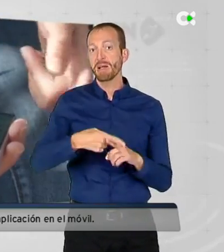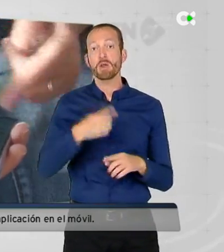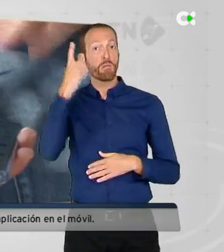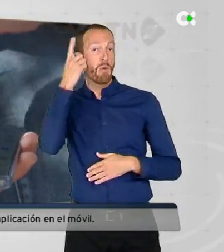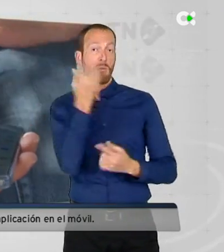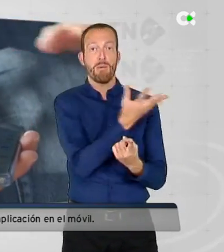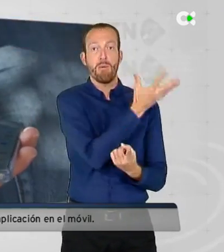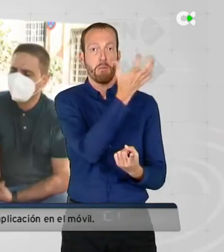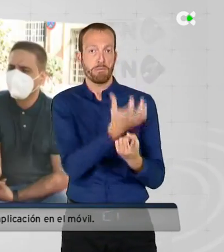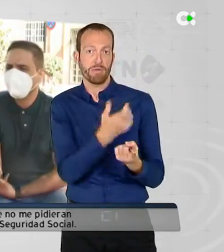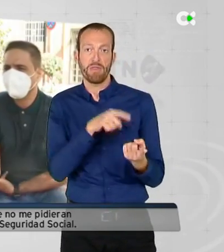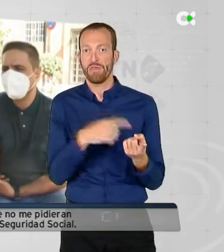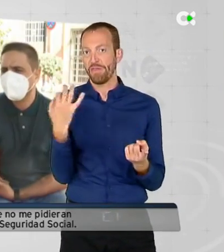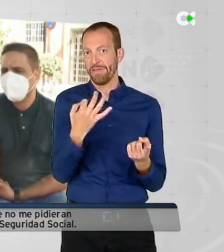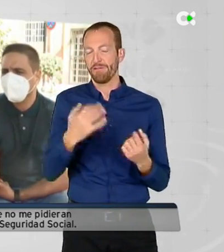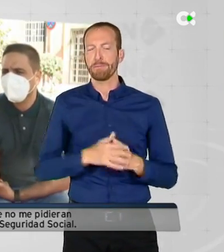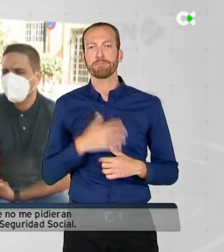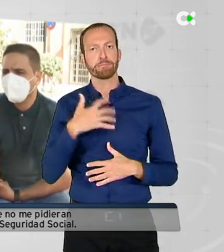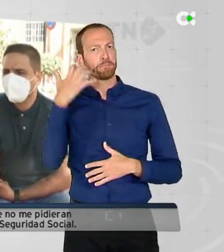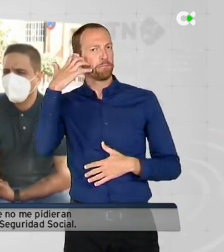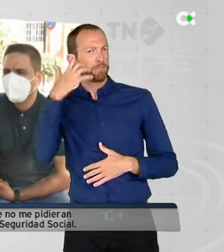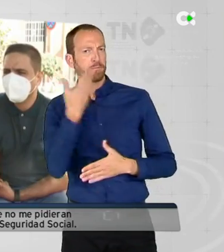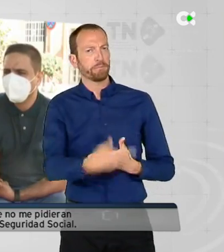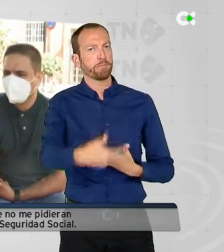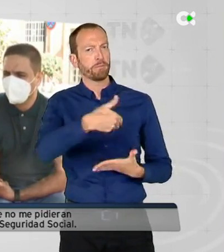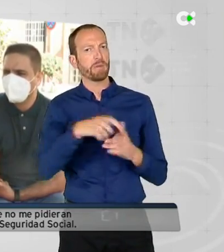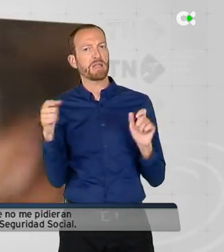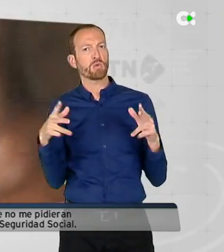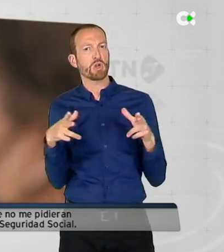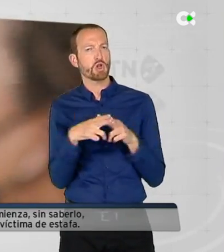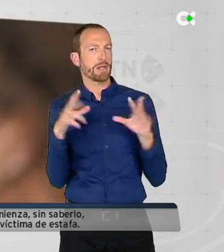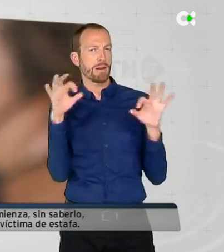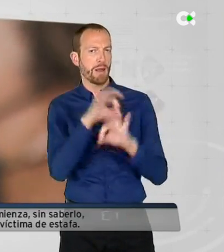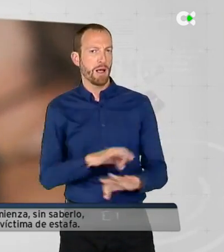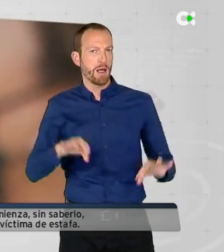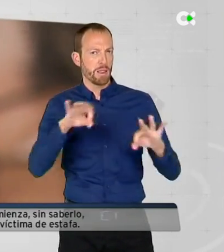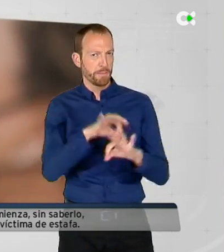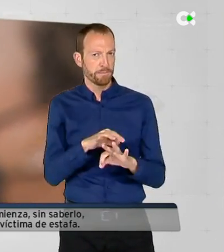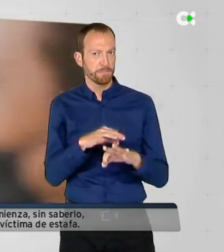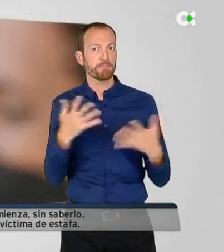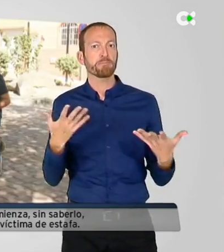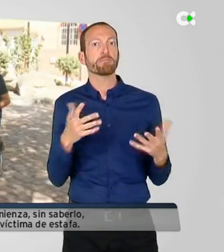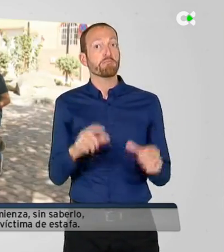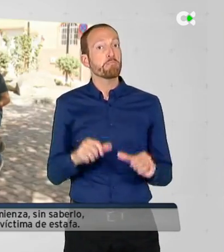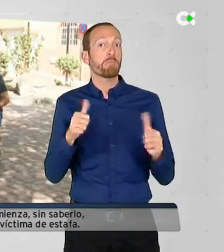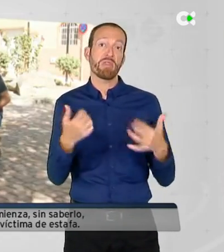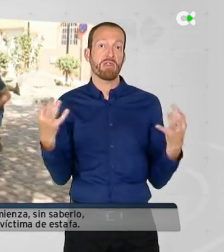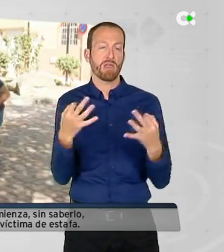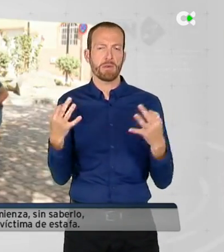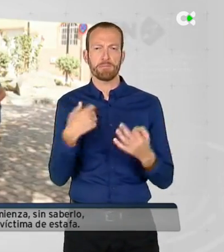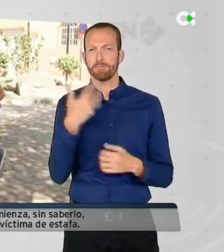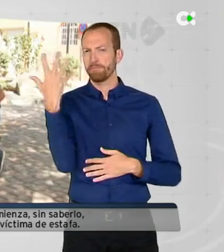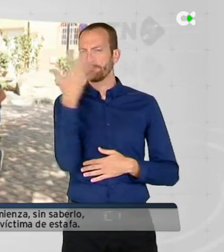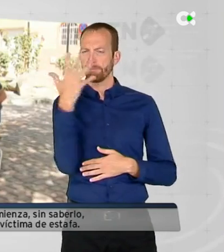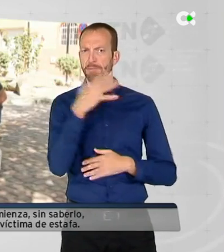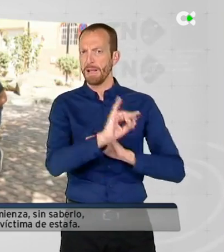aplicación en su móvil. Me extrañó mucho que no me pidieran el número de la Seguridad Social. Y es aquí donde comienza, sin saberlo, a convertirse